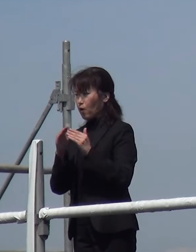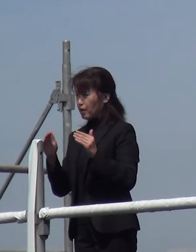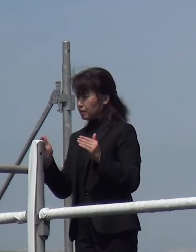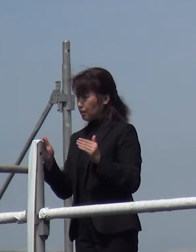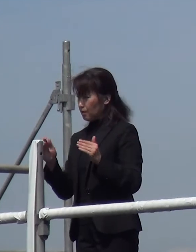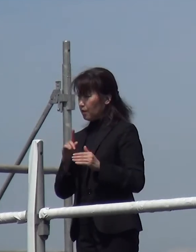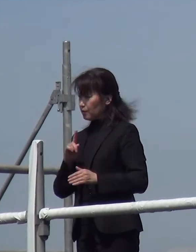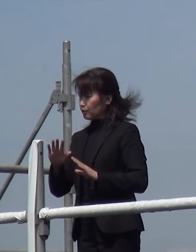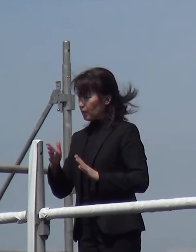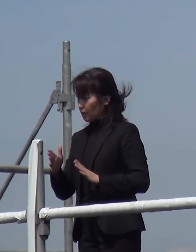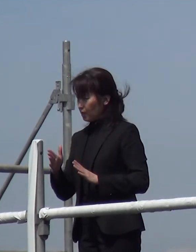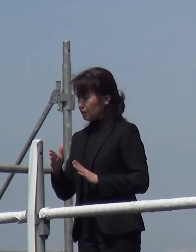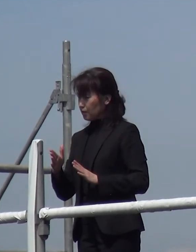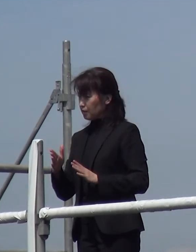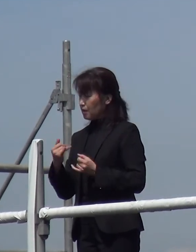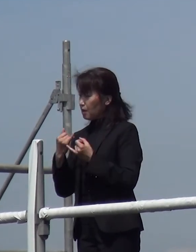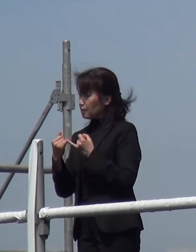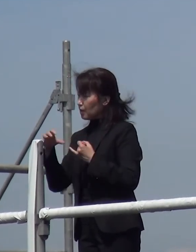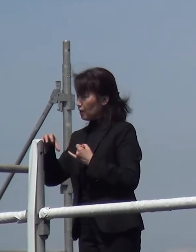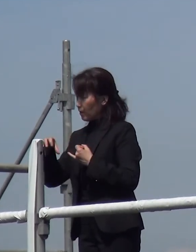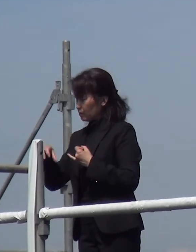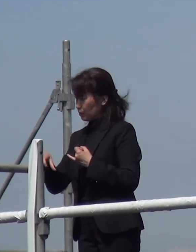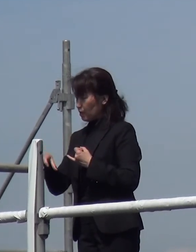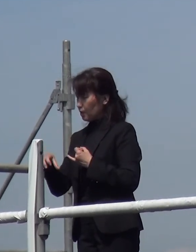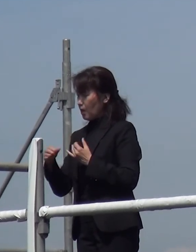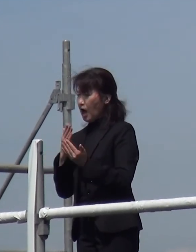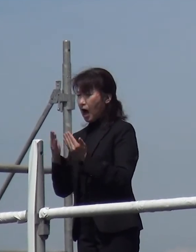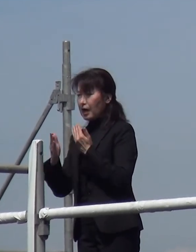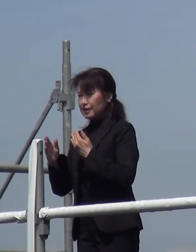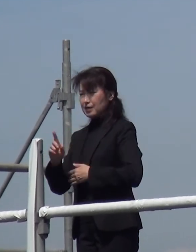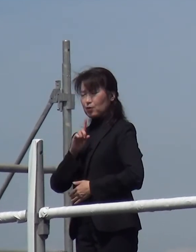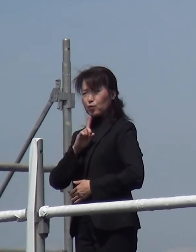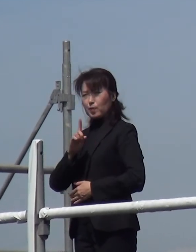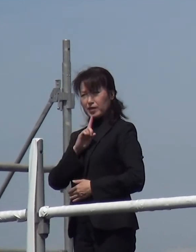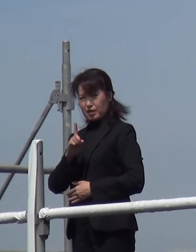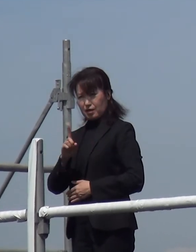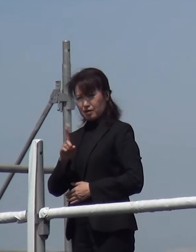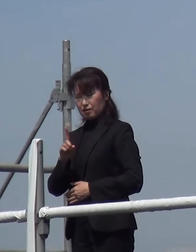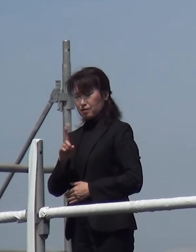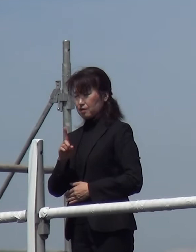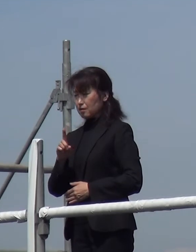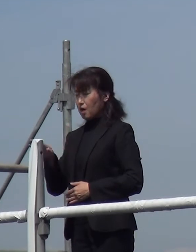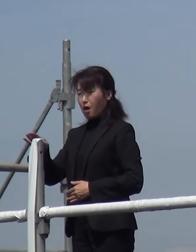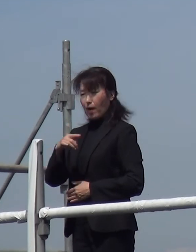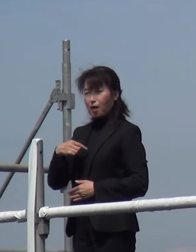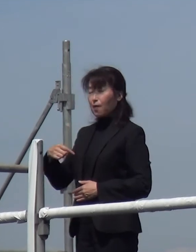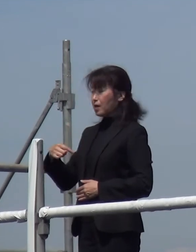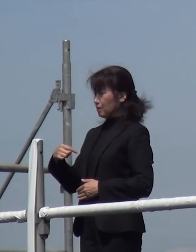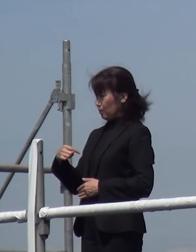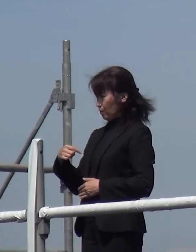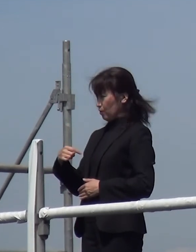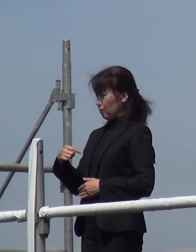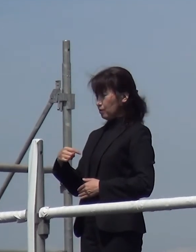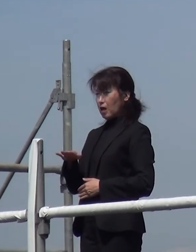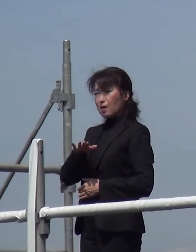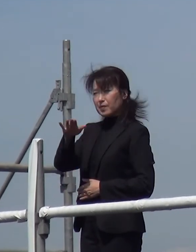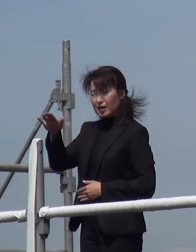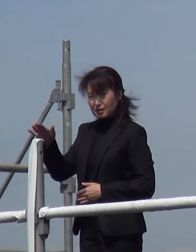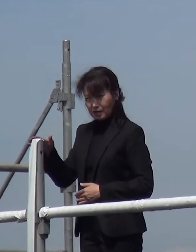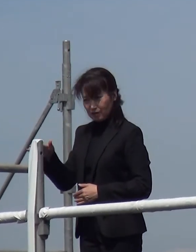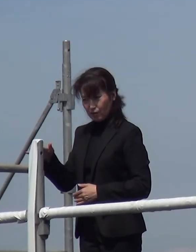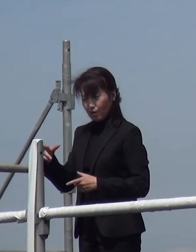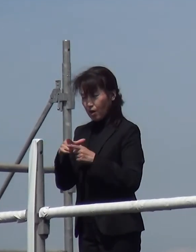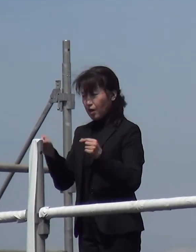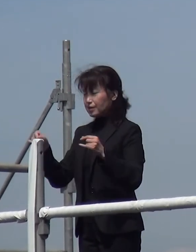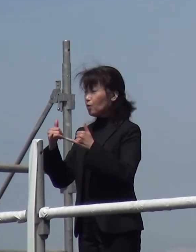に準ずるような場所ではっきり述べてですね、そして我々の、皆さんの